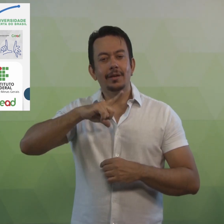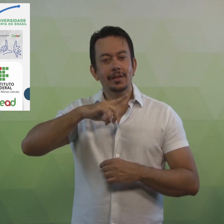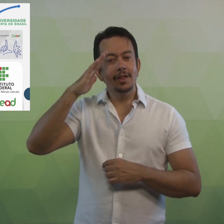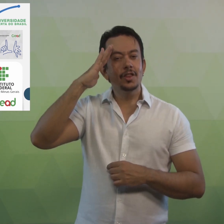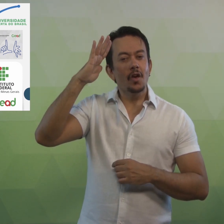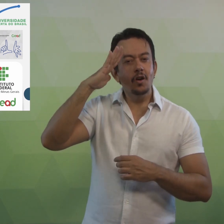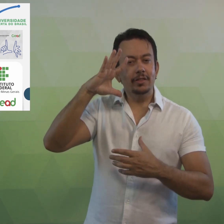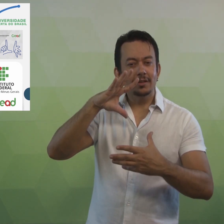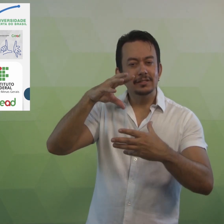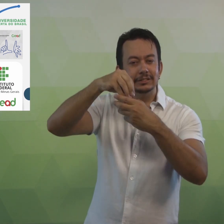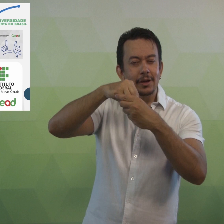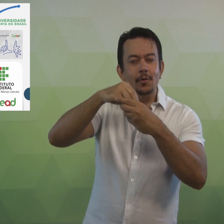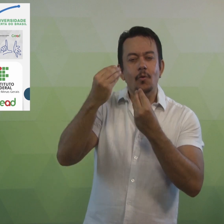Observe esse slide.